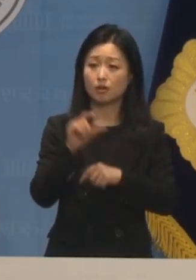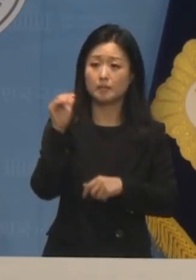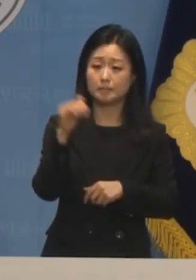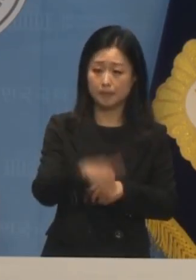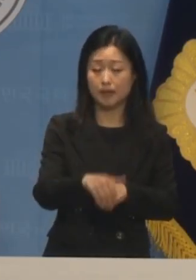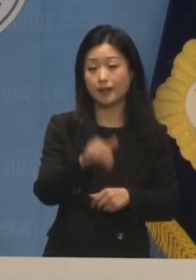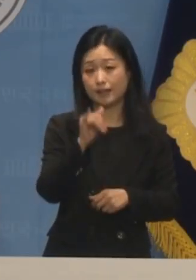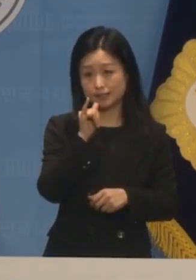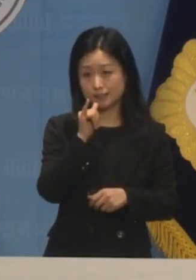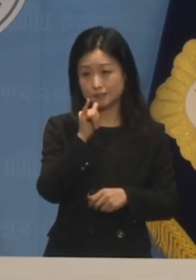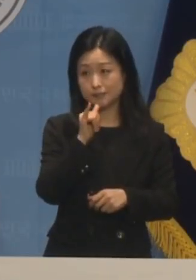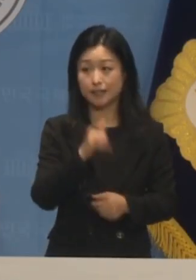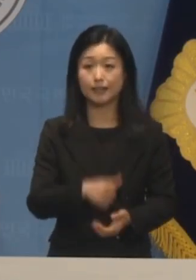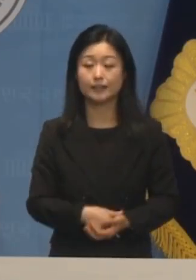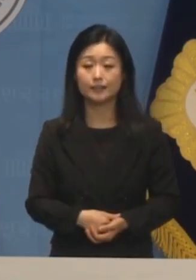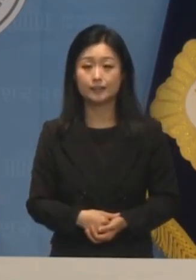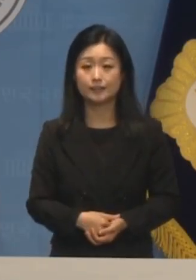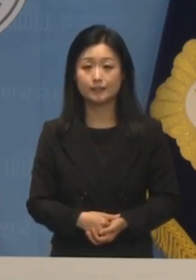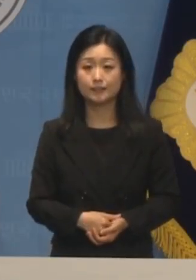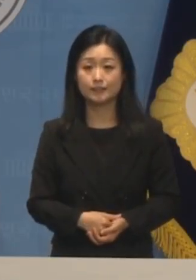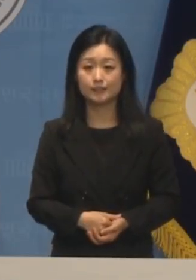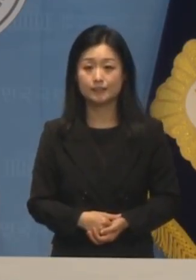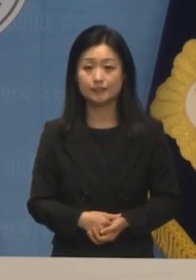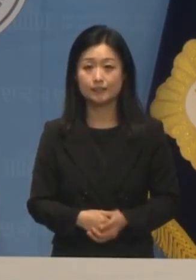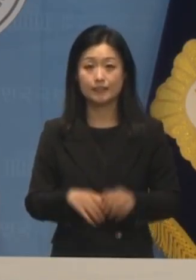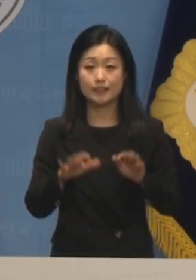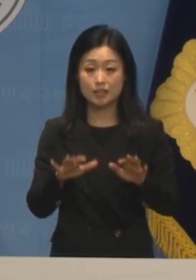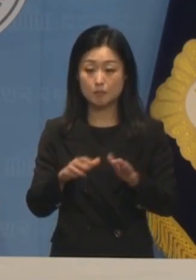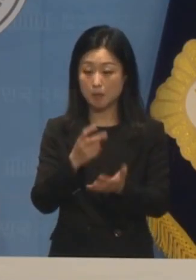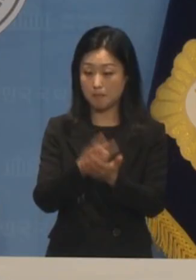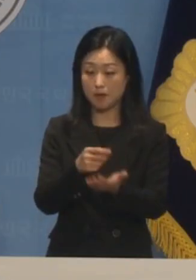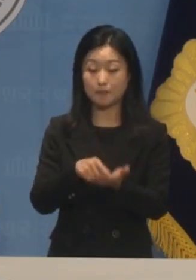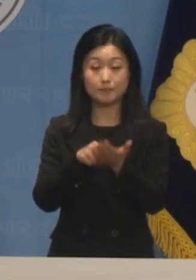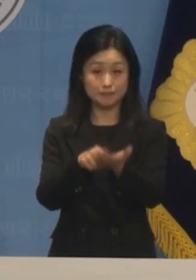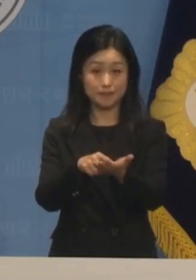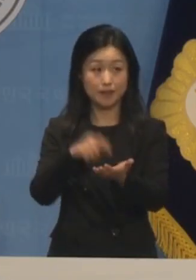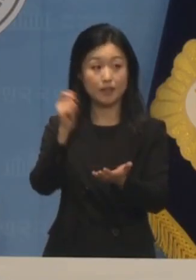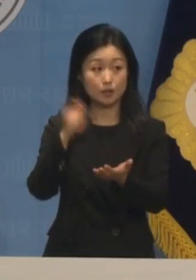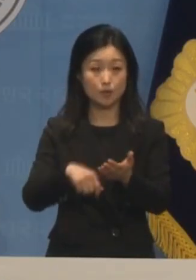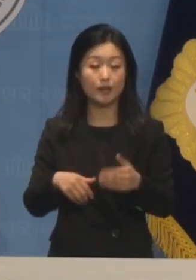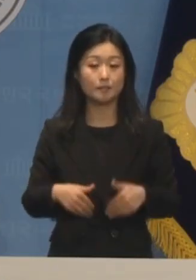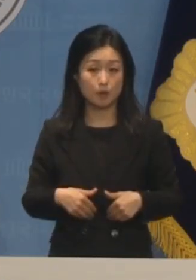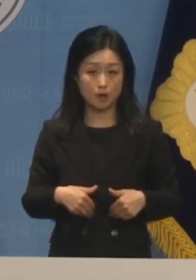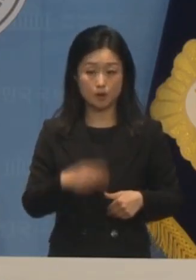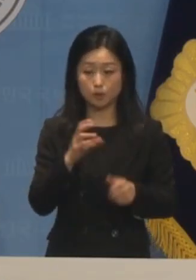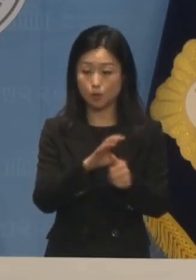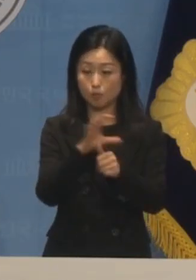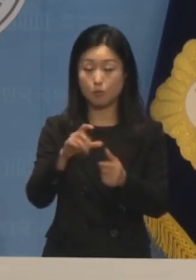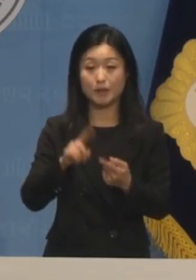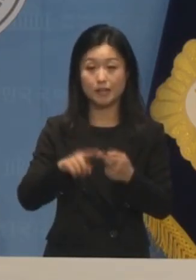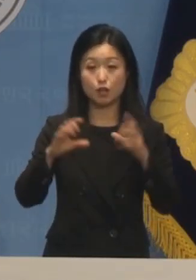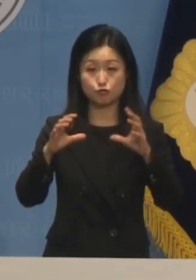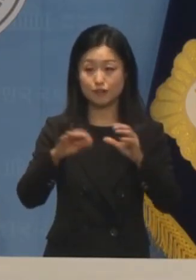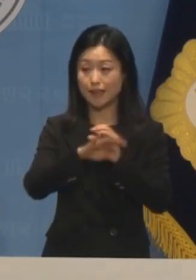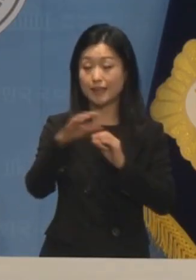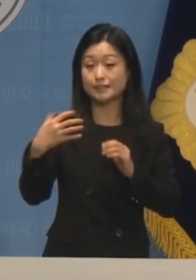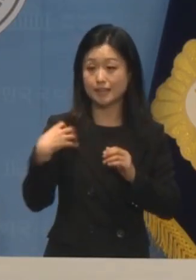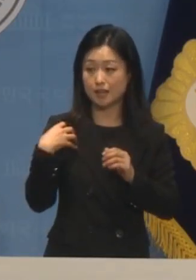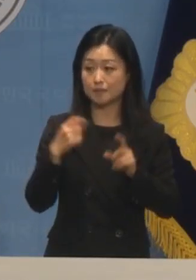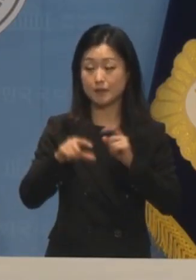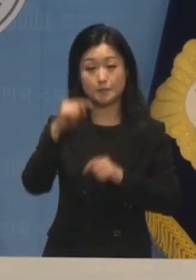턱없이 부족하기만 합니다. 이번 법안이 반드시 통과되어 돌봄에 대한 국가 책임이